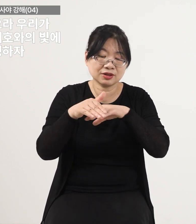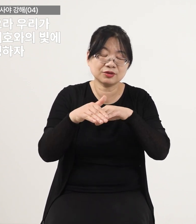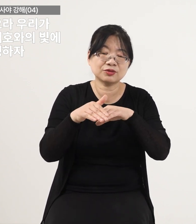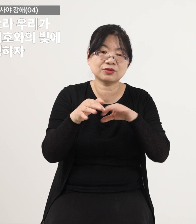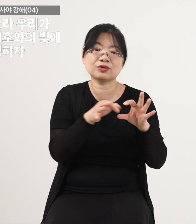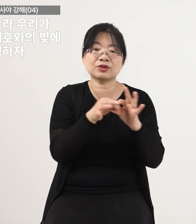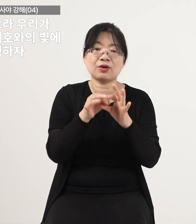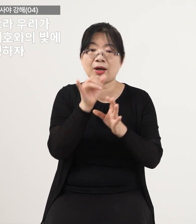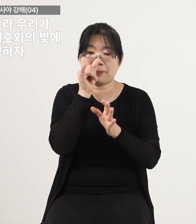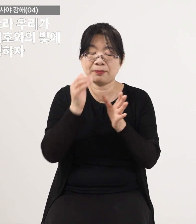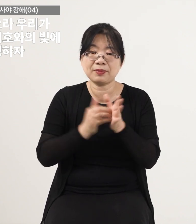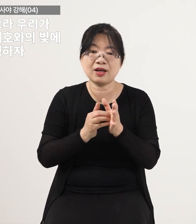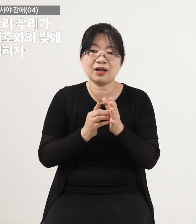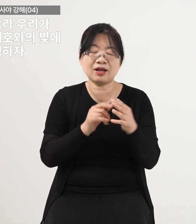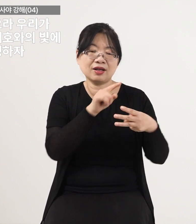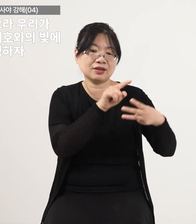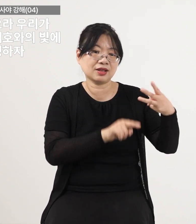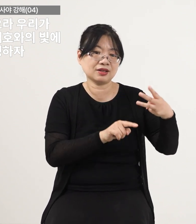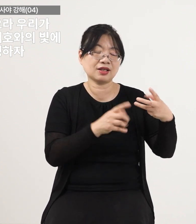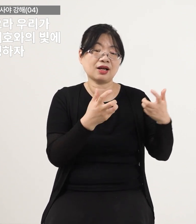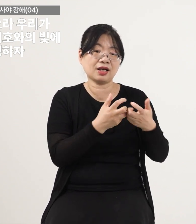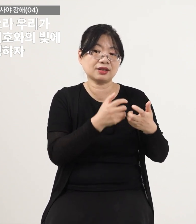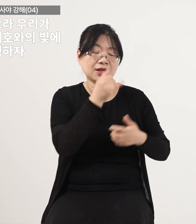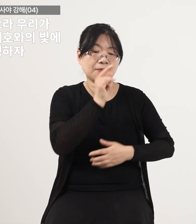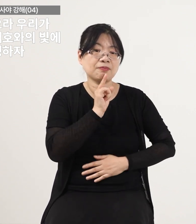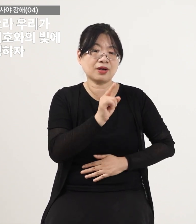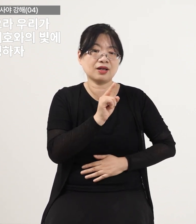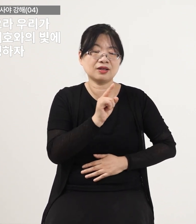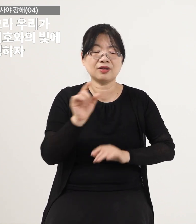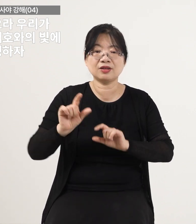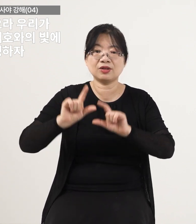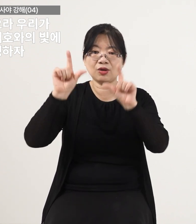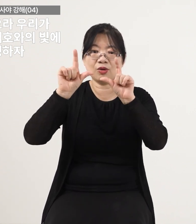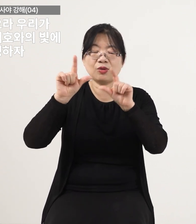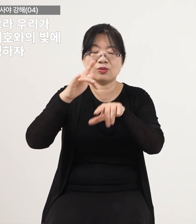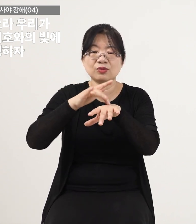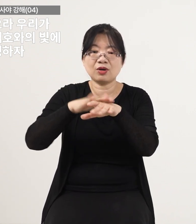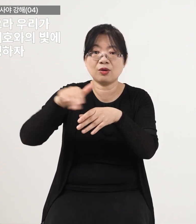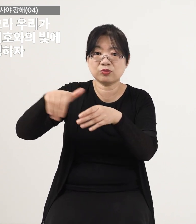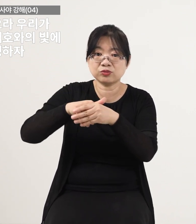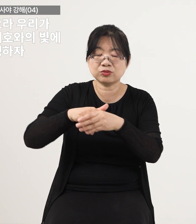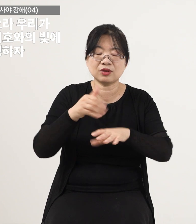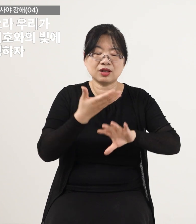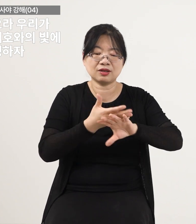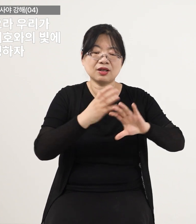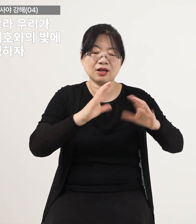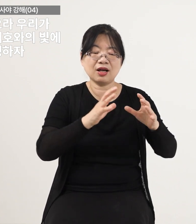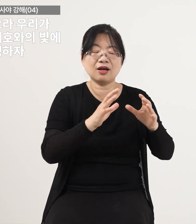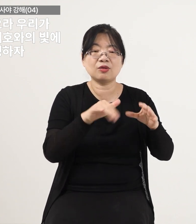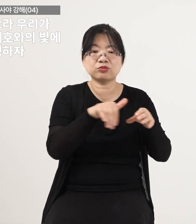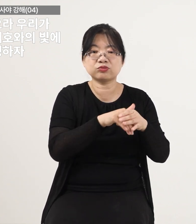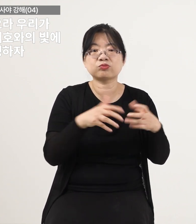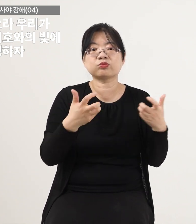있어요. 자, 여기 세 가지가 가득하다 그랬어요. 동방풍습, 이방의 문화가